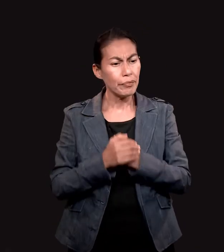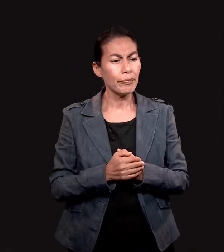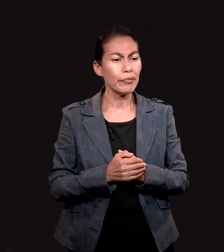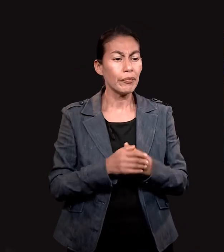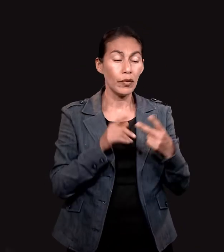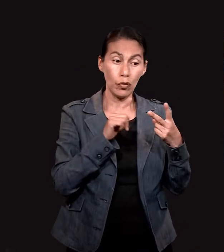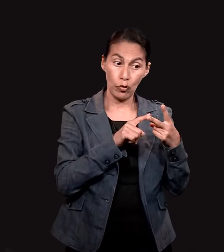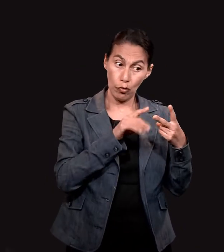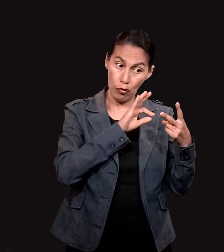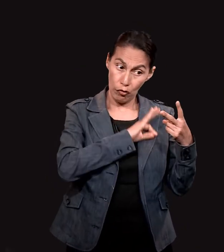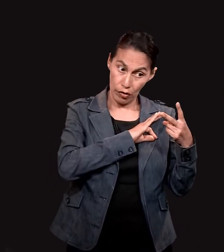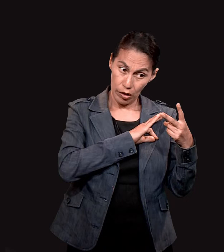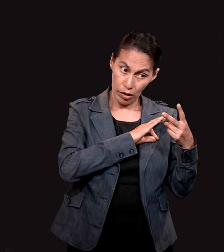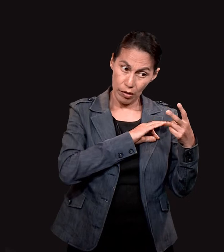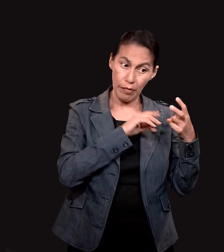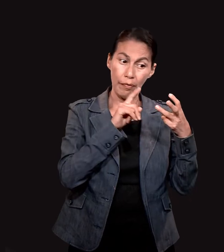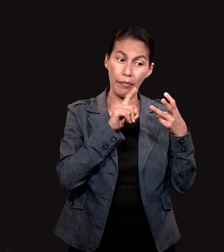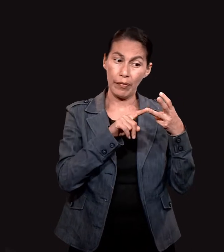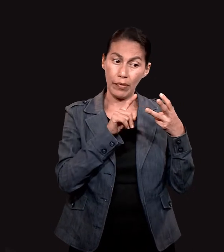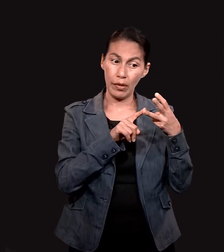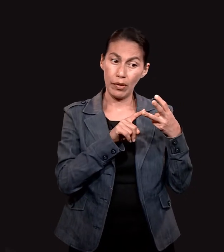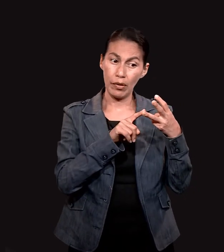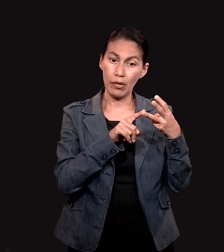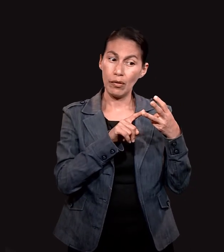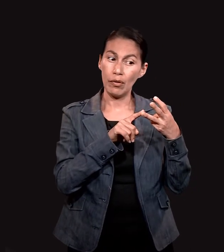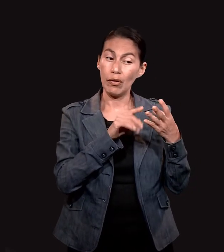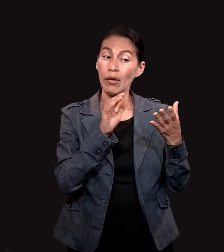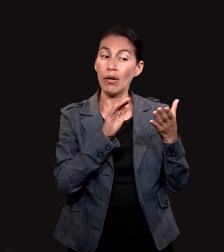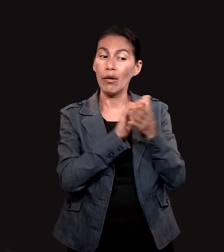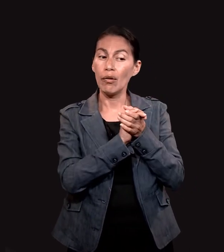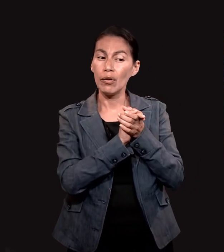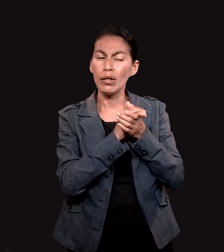adorar, cuál va a ser tu fe y